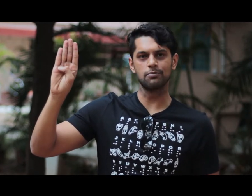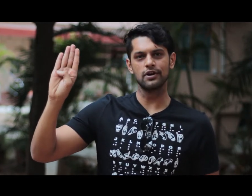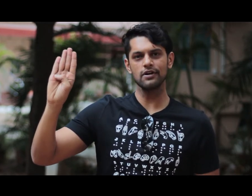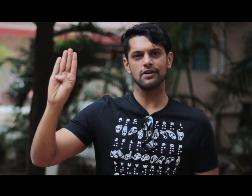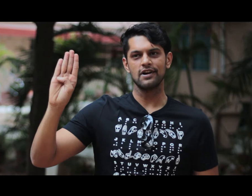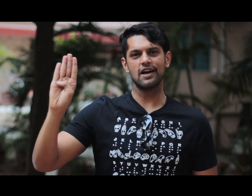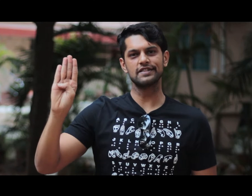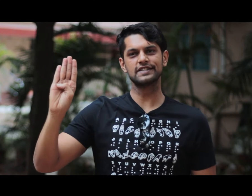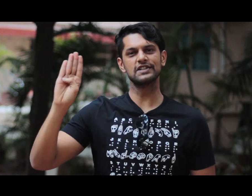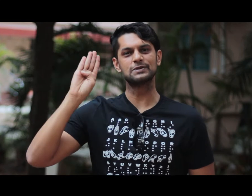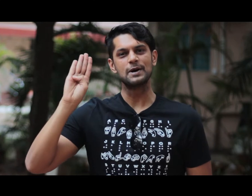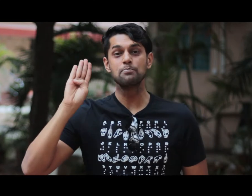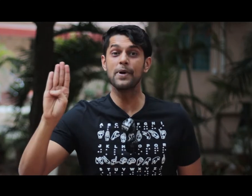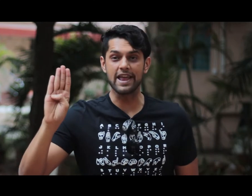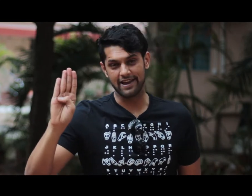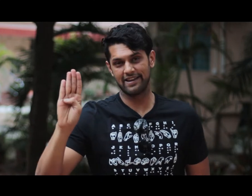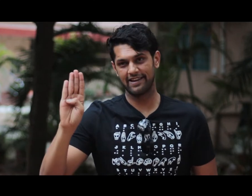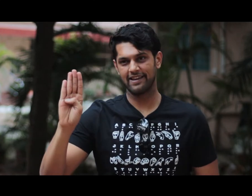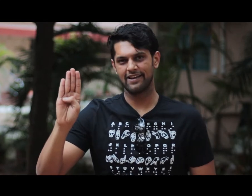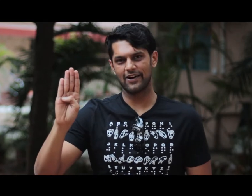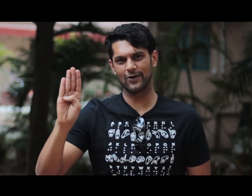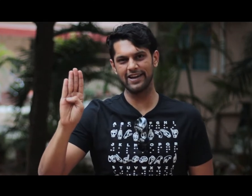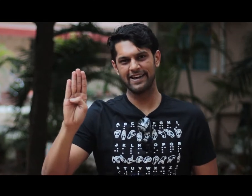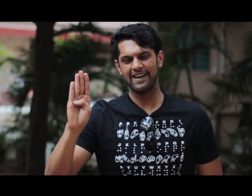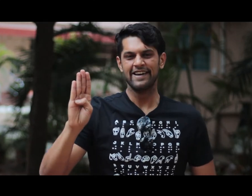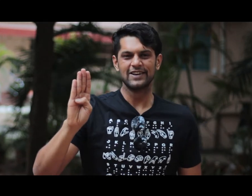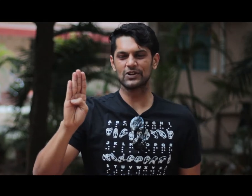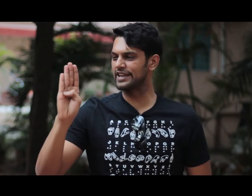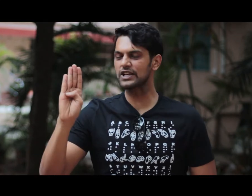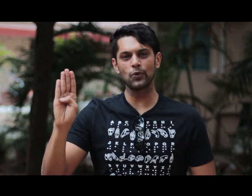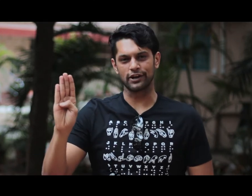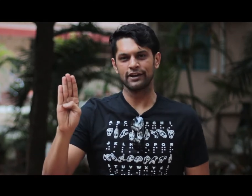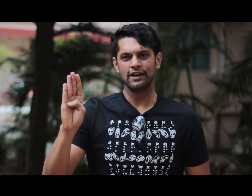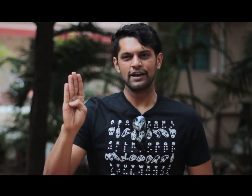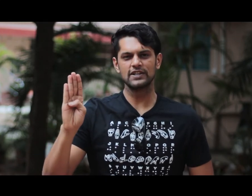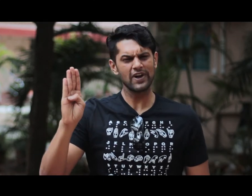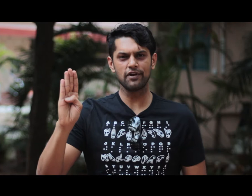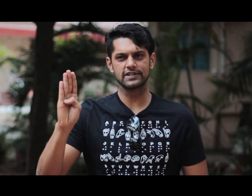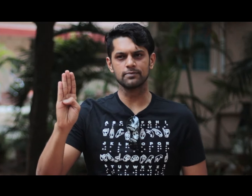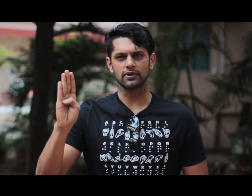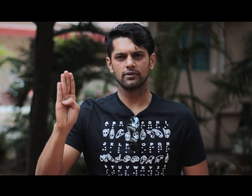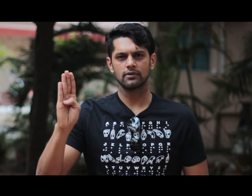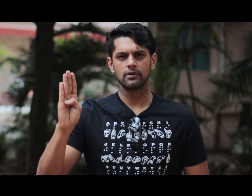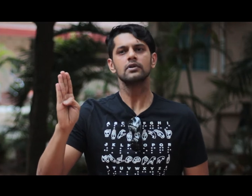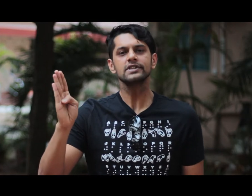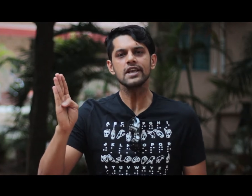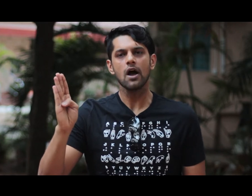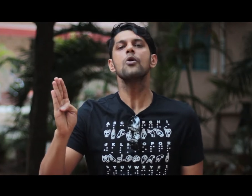here, and this is B. Okay? So, the next one is very, very simple. C. How do you